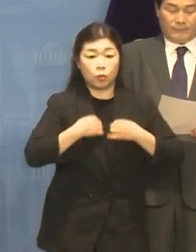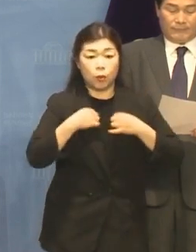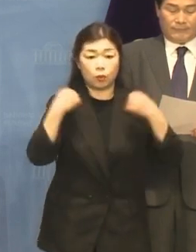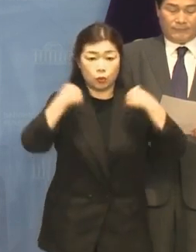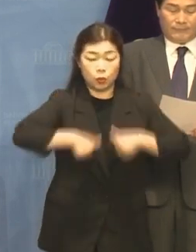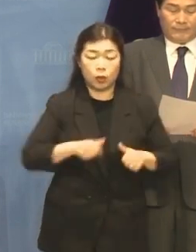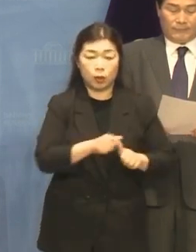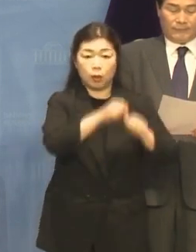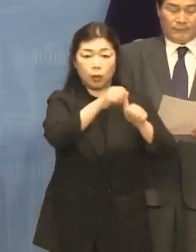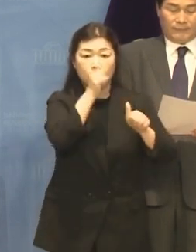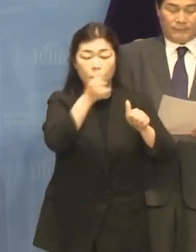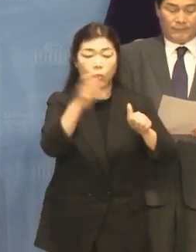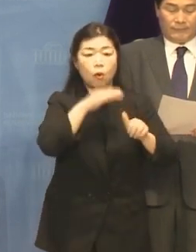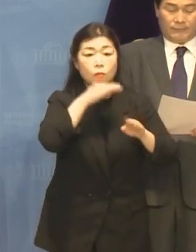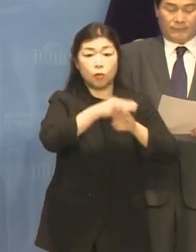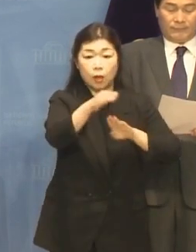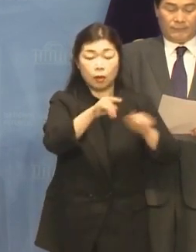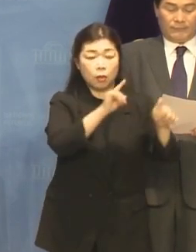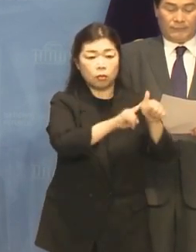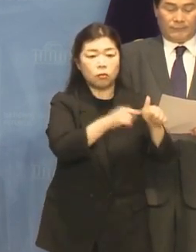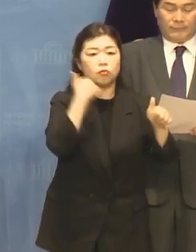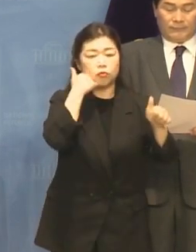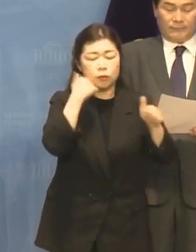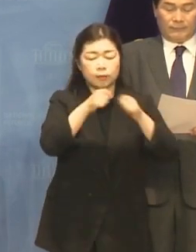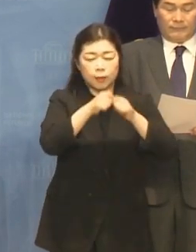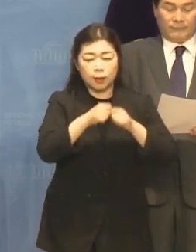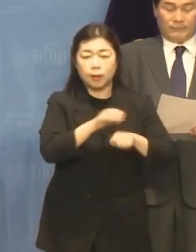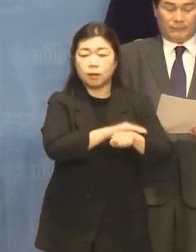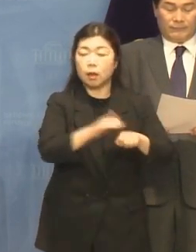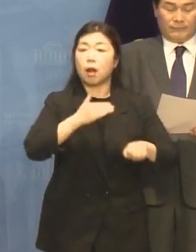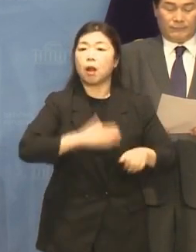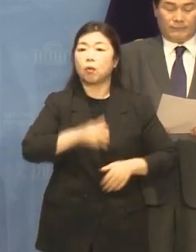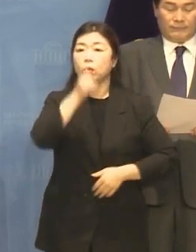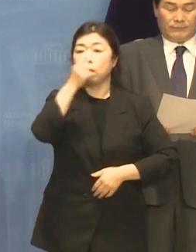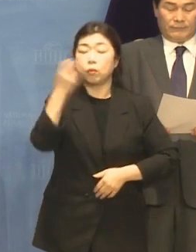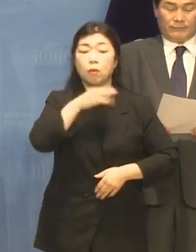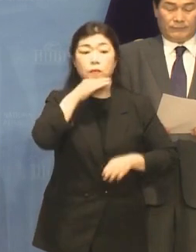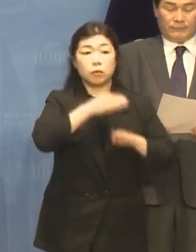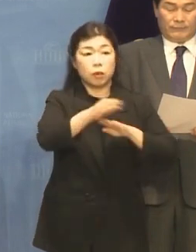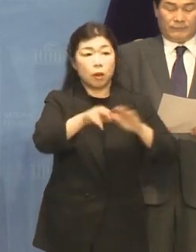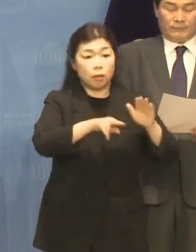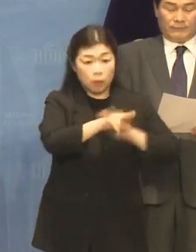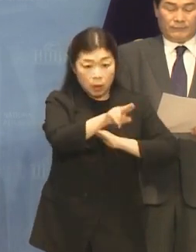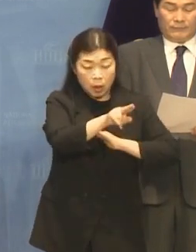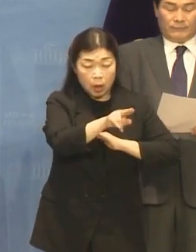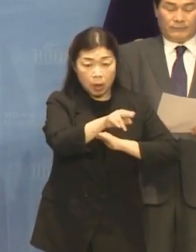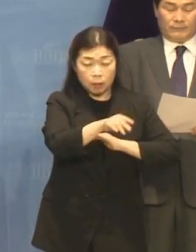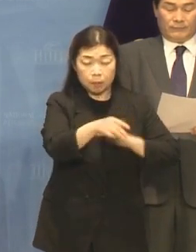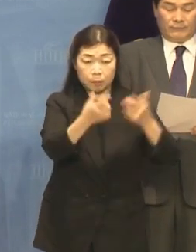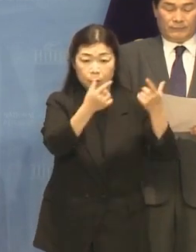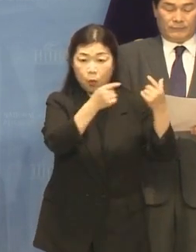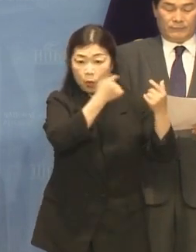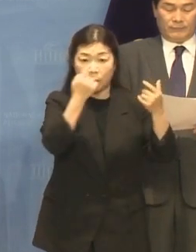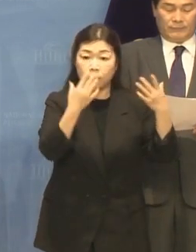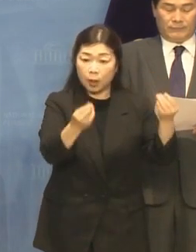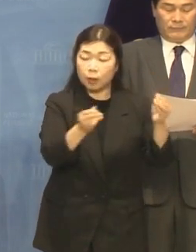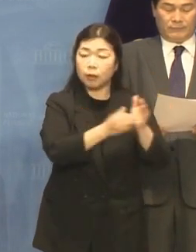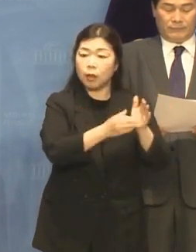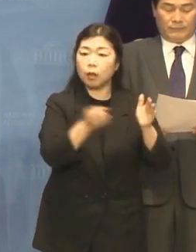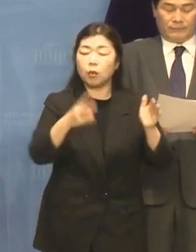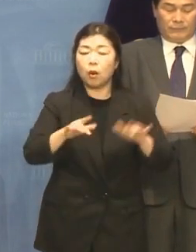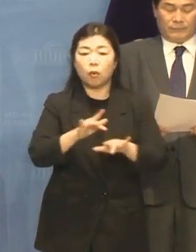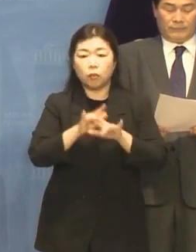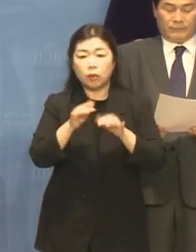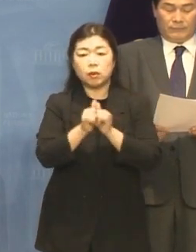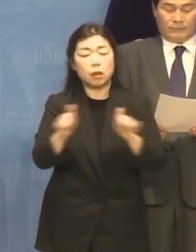실종자의 인적사항을 소상히 알고 있었으며 북측의 월북 의사를 표명한 정황, 실종자가